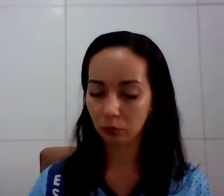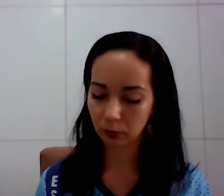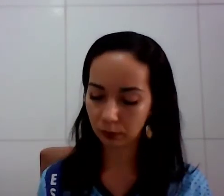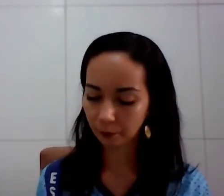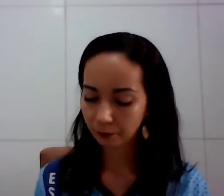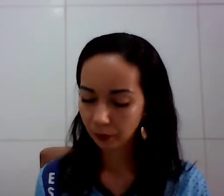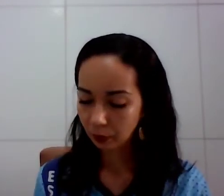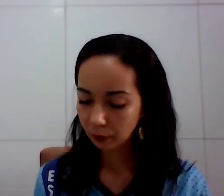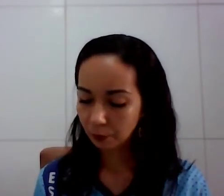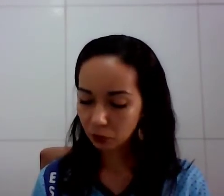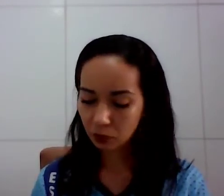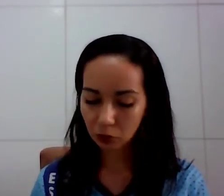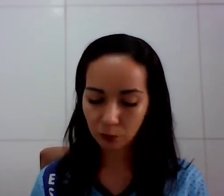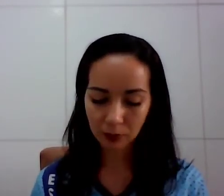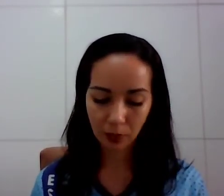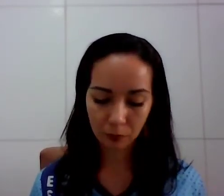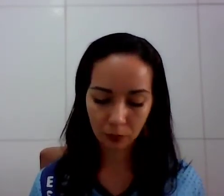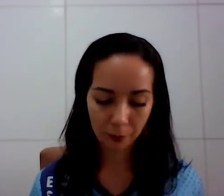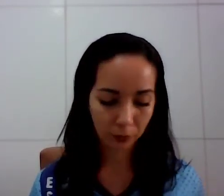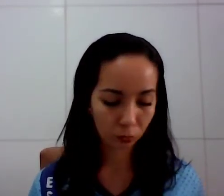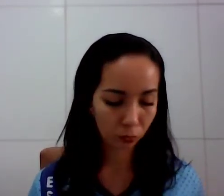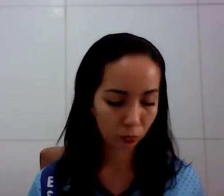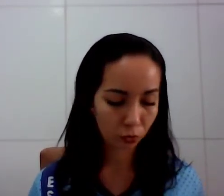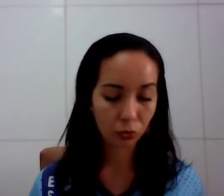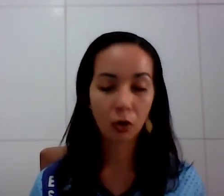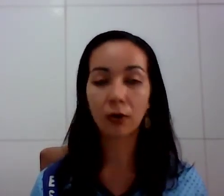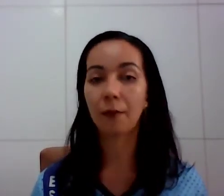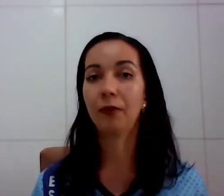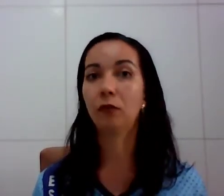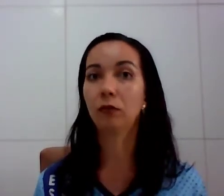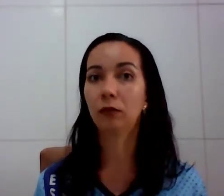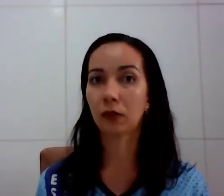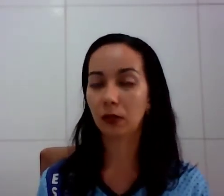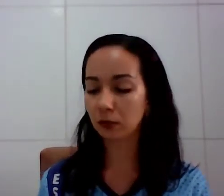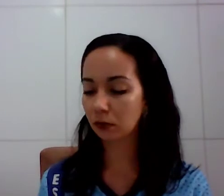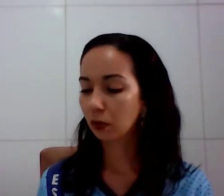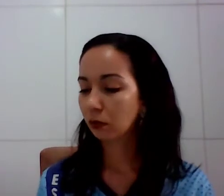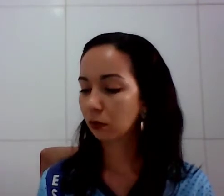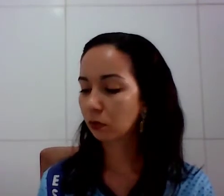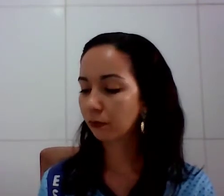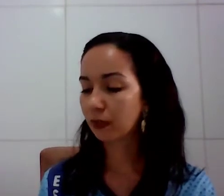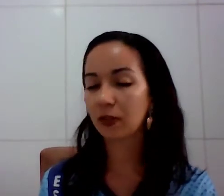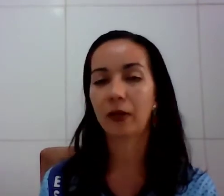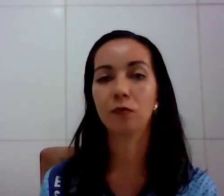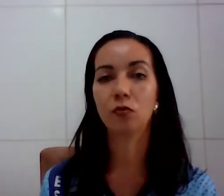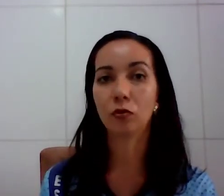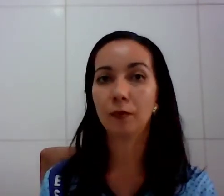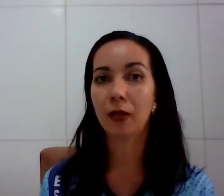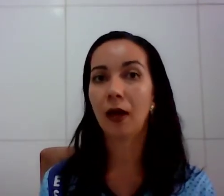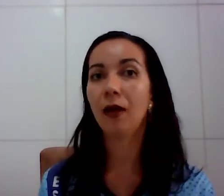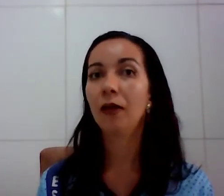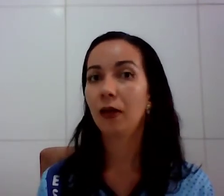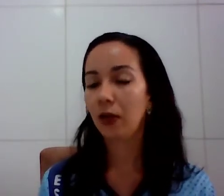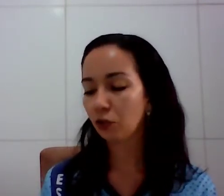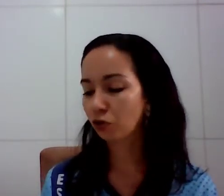2. Depois que nós passarmos o capítulo 2, no capítulo 3, nós conversaremos sobre a